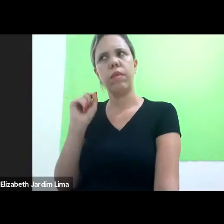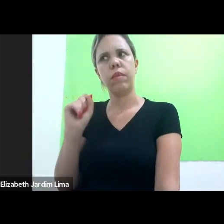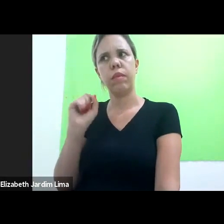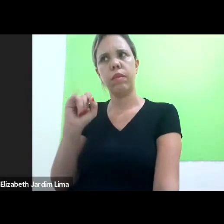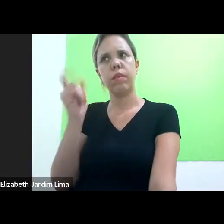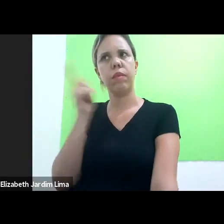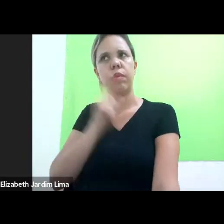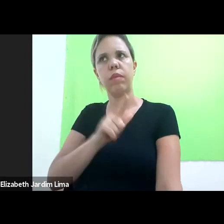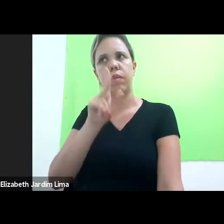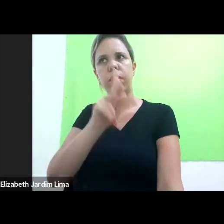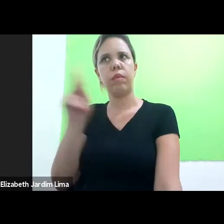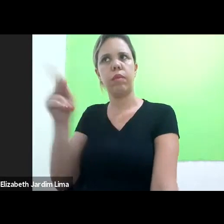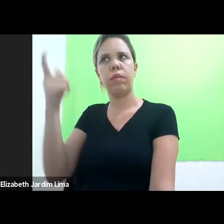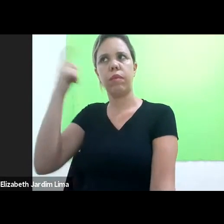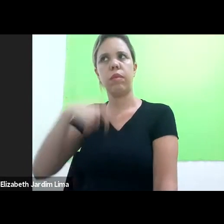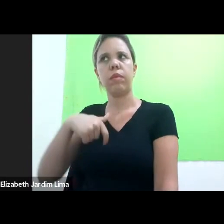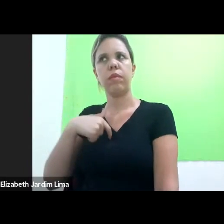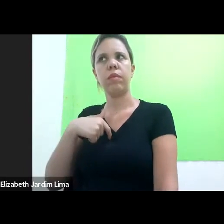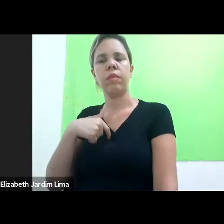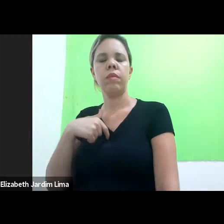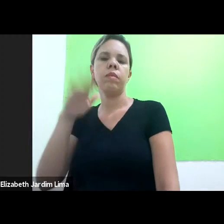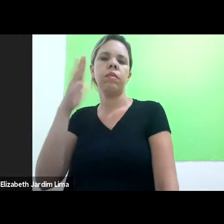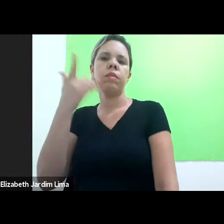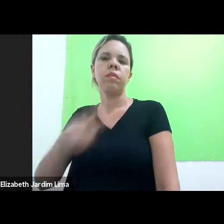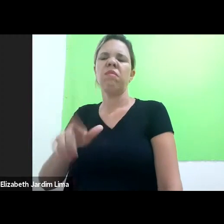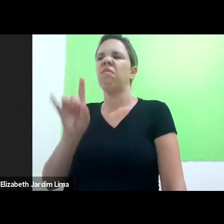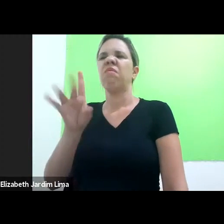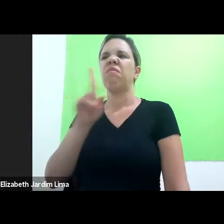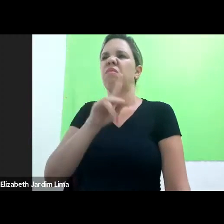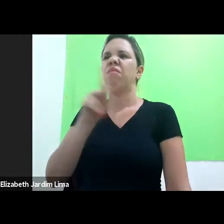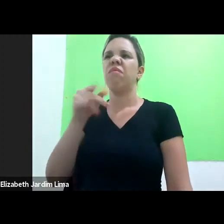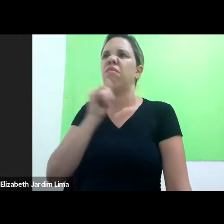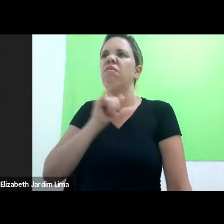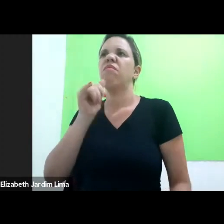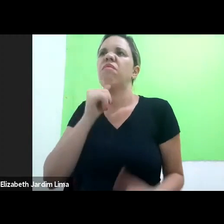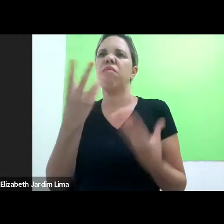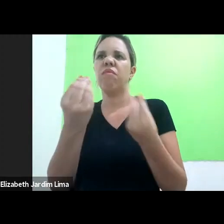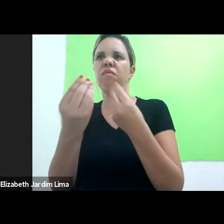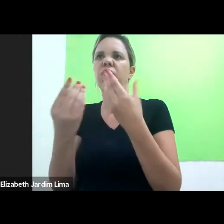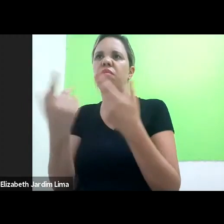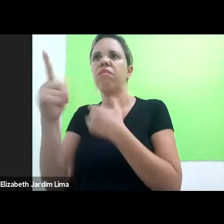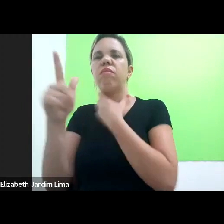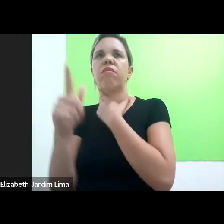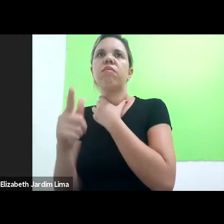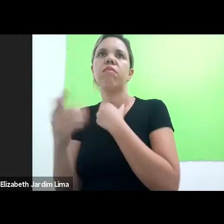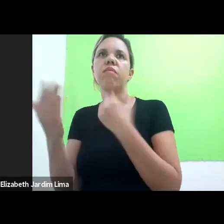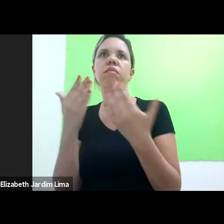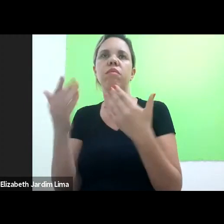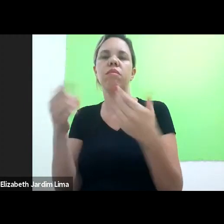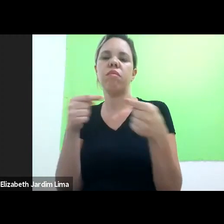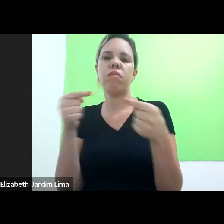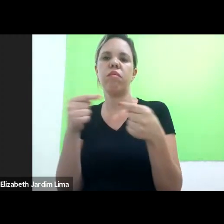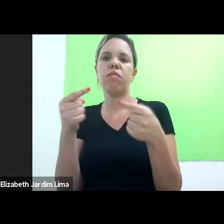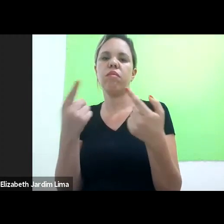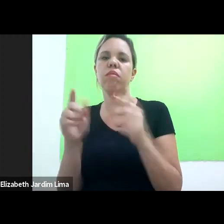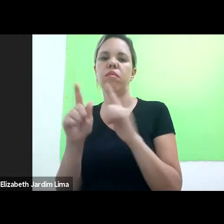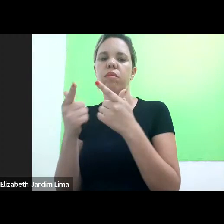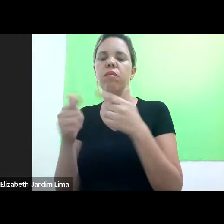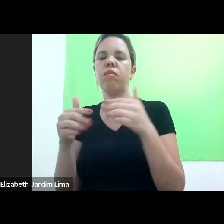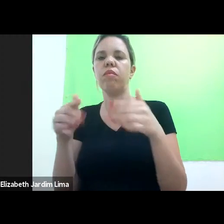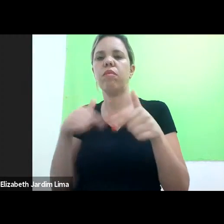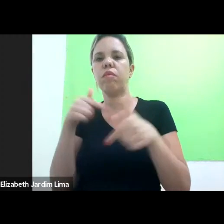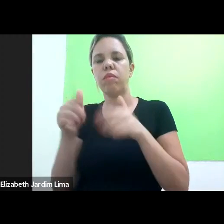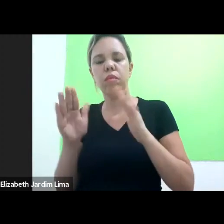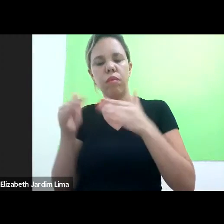uma professora, eu ia ser mais uma professora, né? Diante de muitos bons professores que tem na minha aldeia, que são muito dedicados